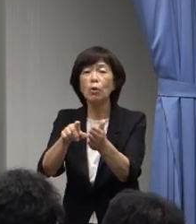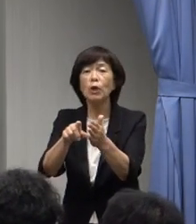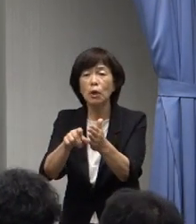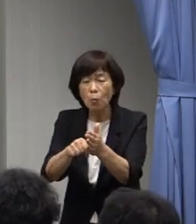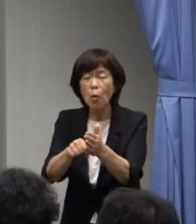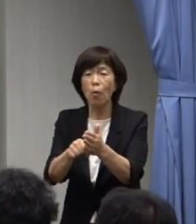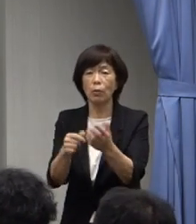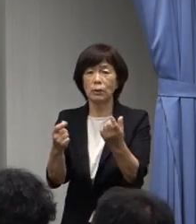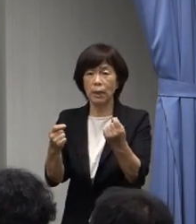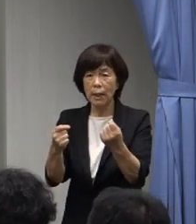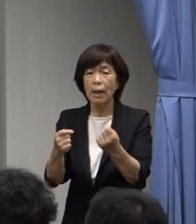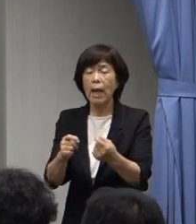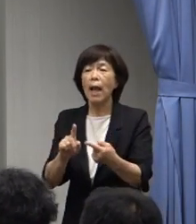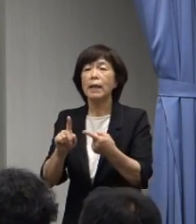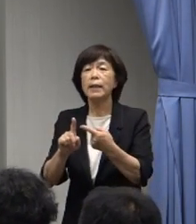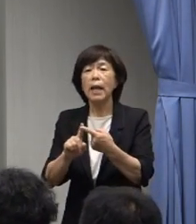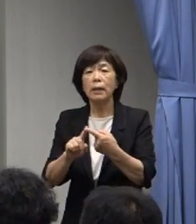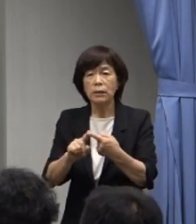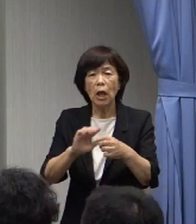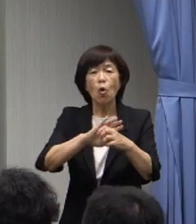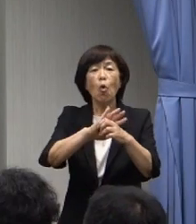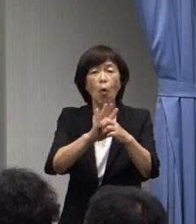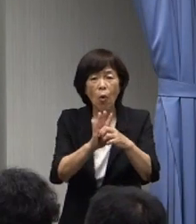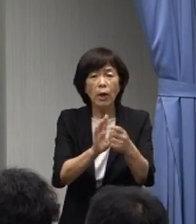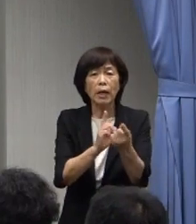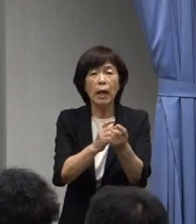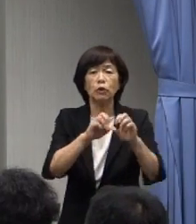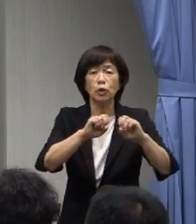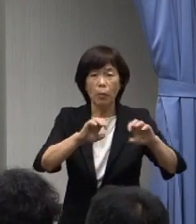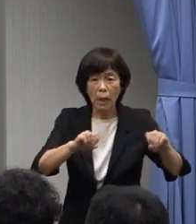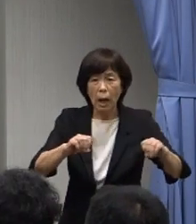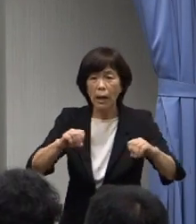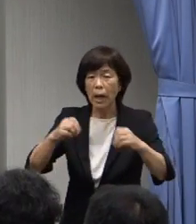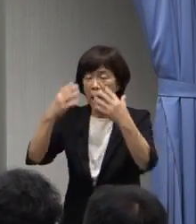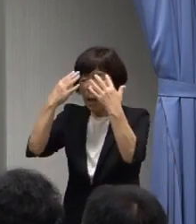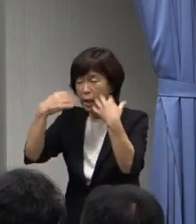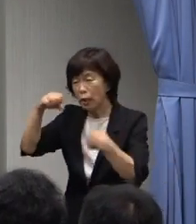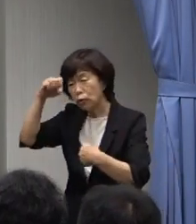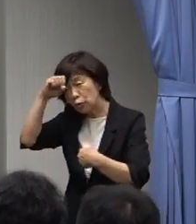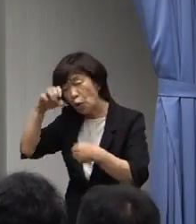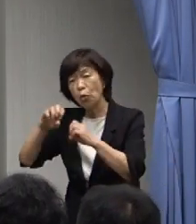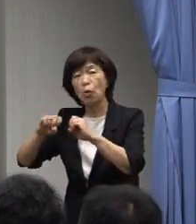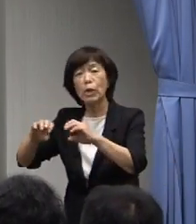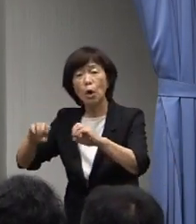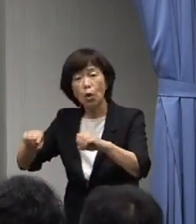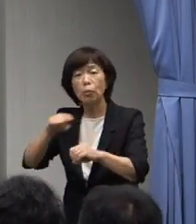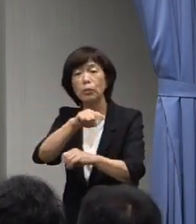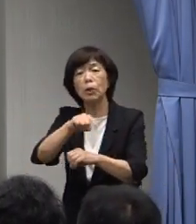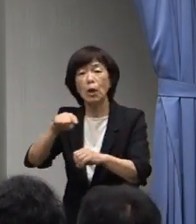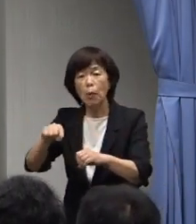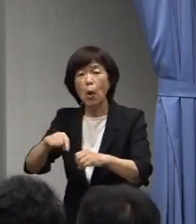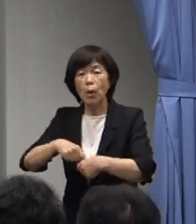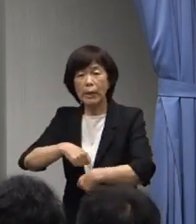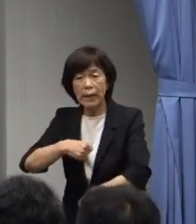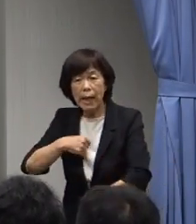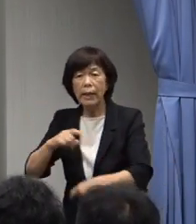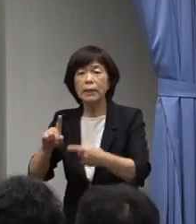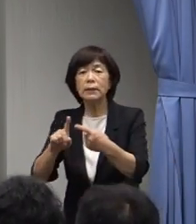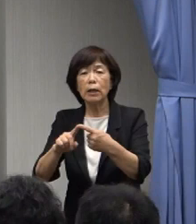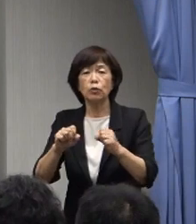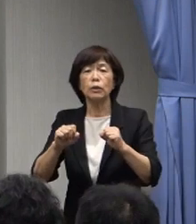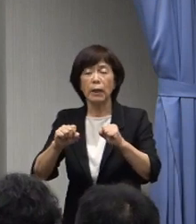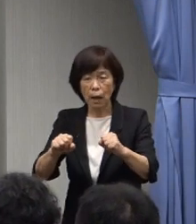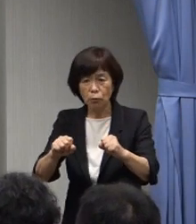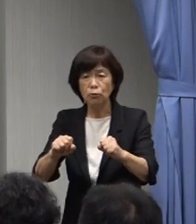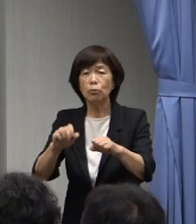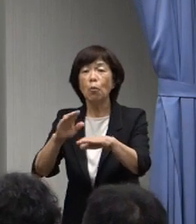その時もそうですけれども、適切なコロナに対する呼びかけも、熱中症に対する呼びかけ、情報提供も、適切に行うことで、なんとかそこについ